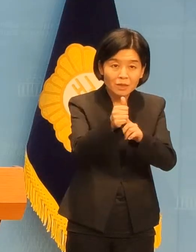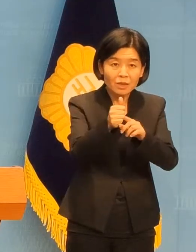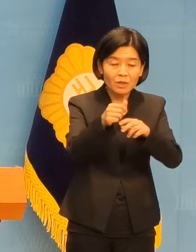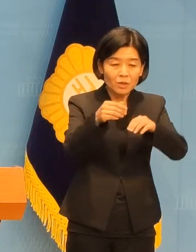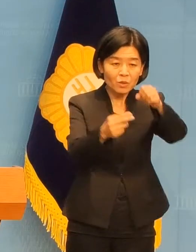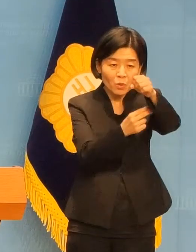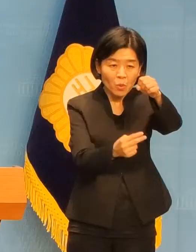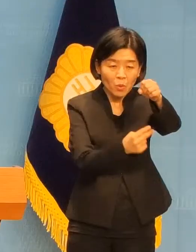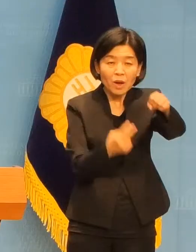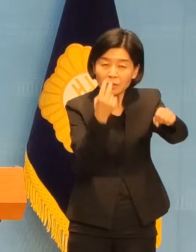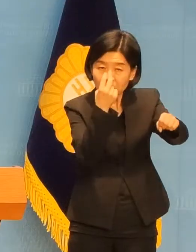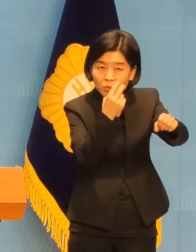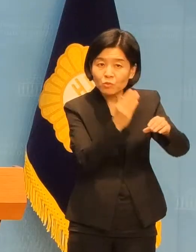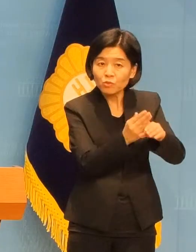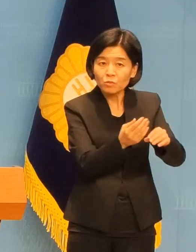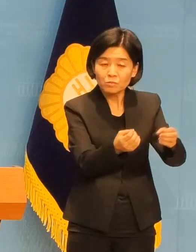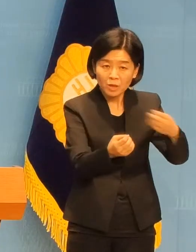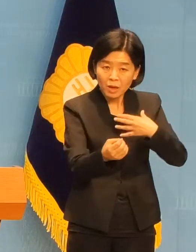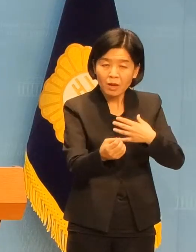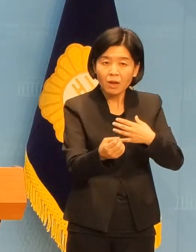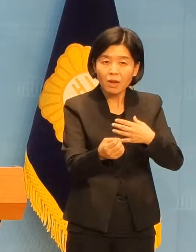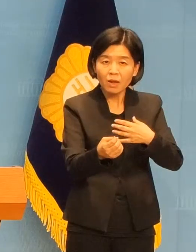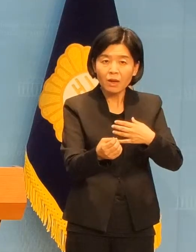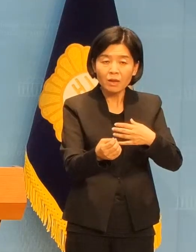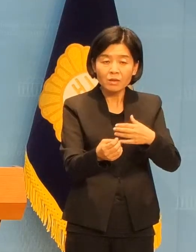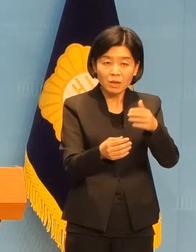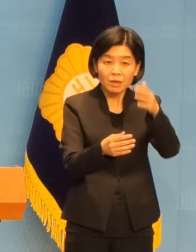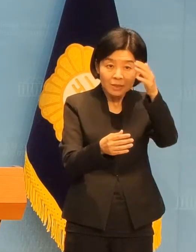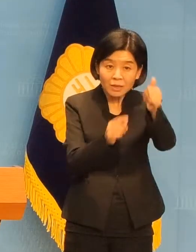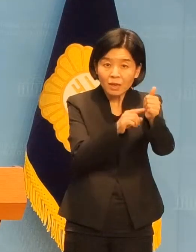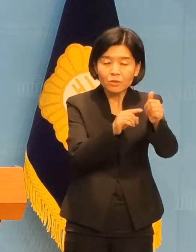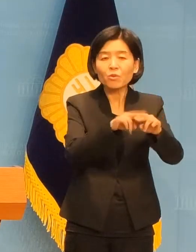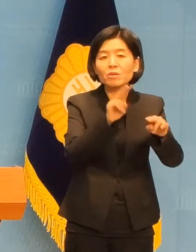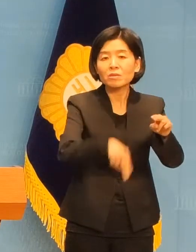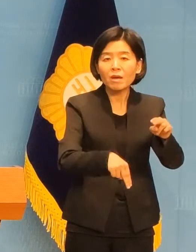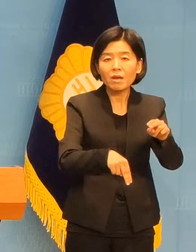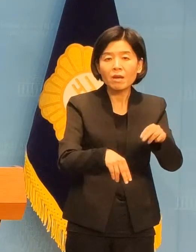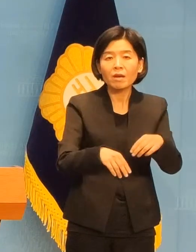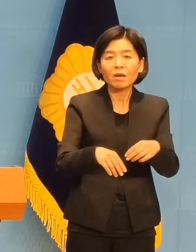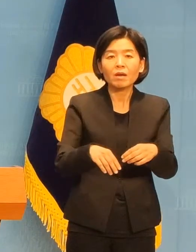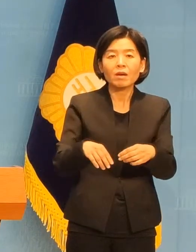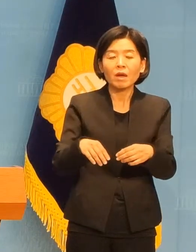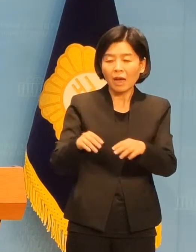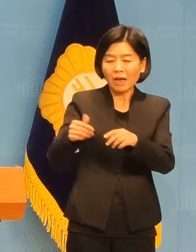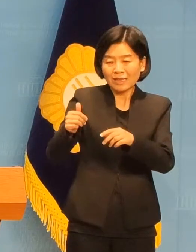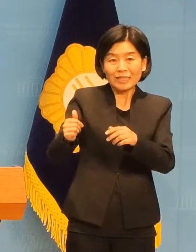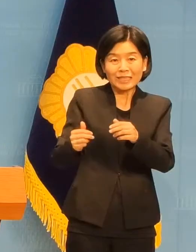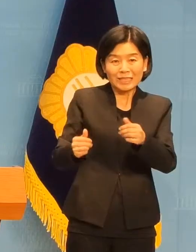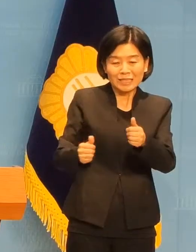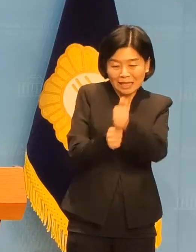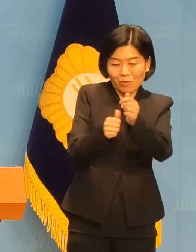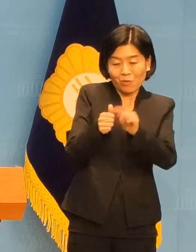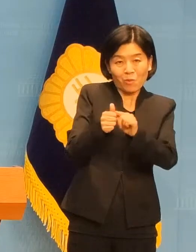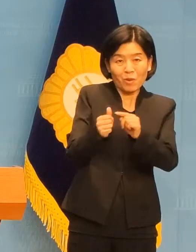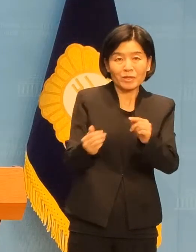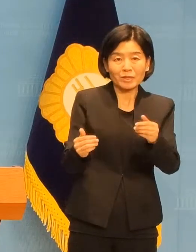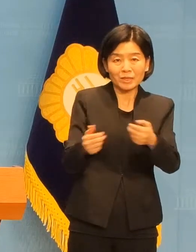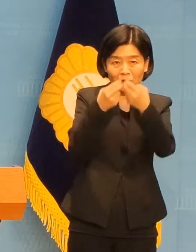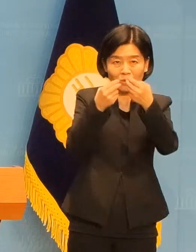그러면서 해당 교습 선장이 퇴사했기 때문에 정식 운항에 문제가 없다는 식으로 사안을 축소하고